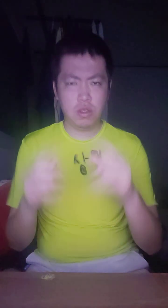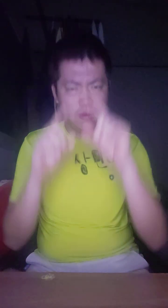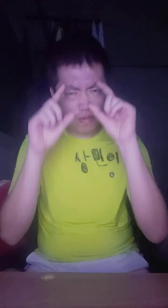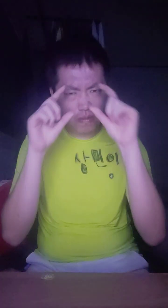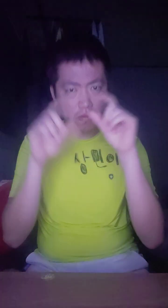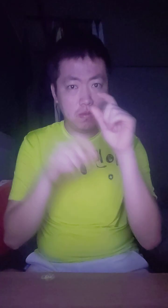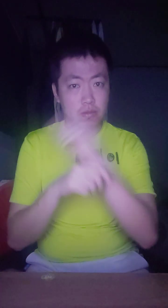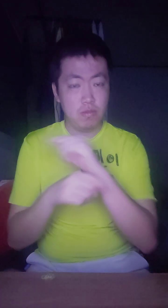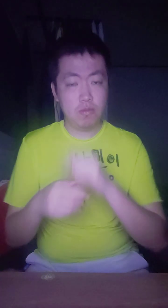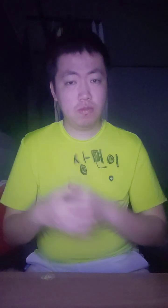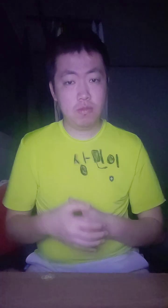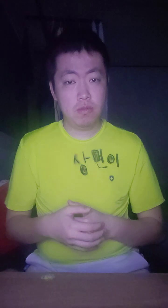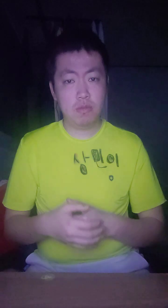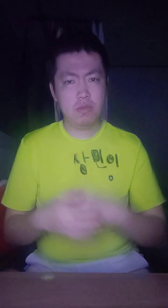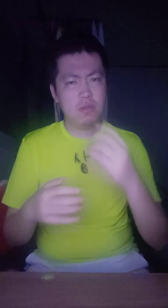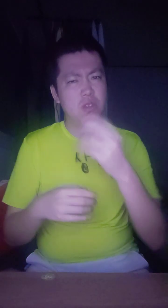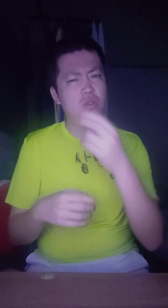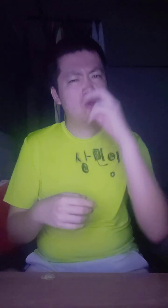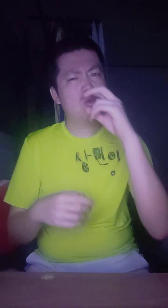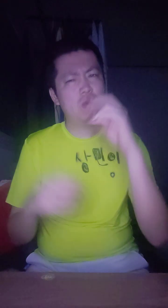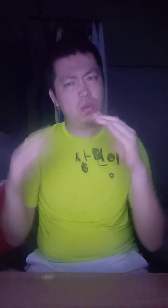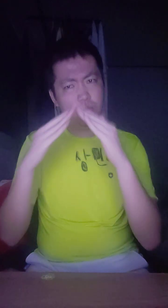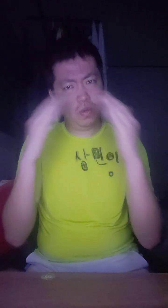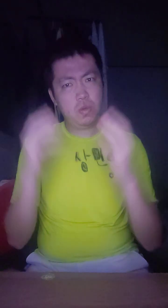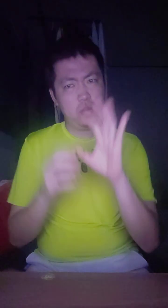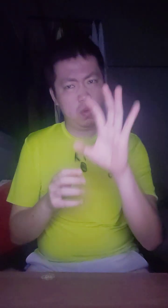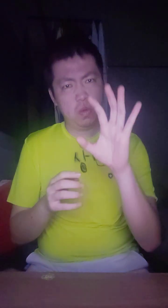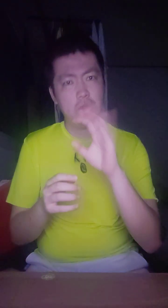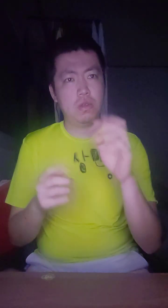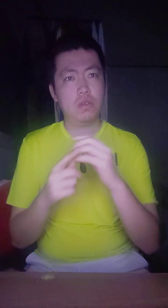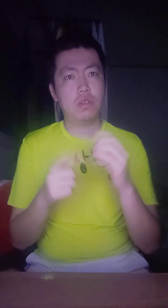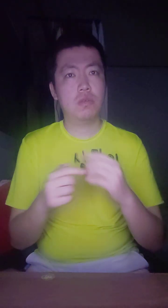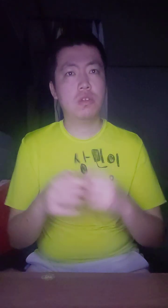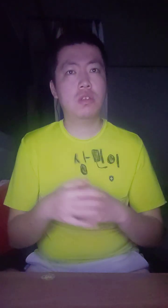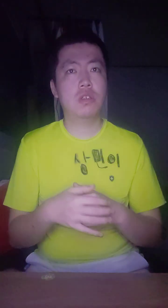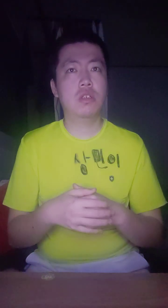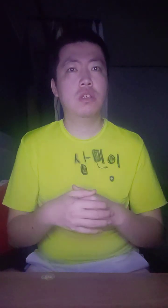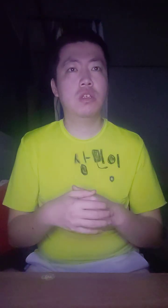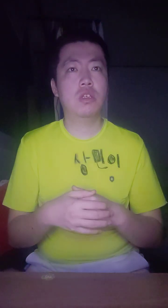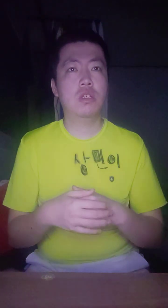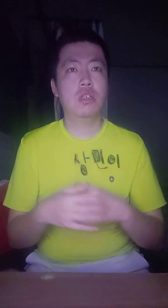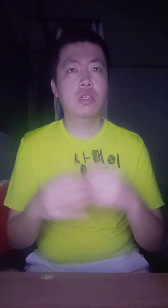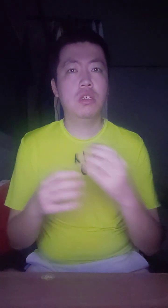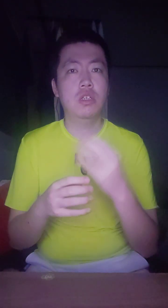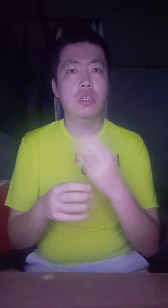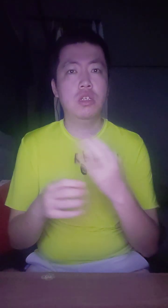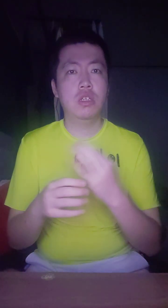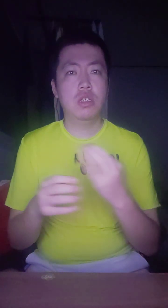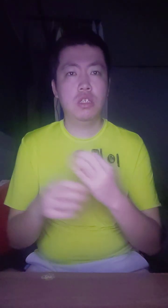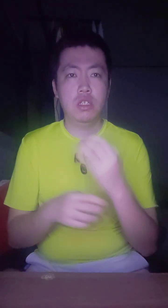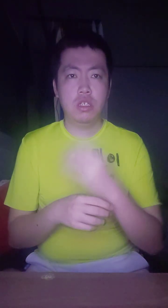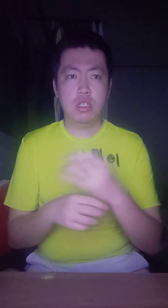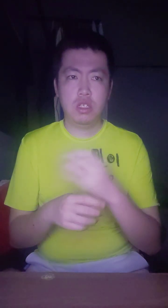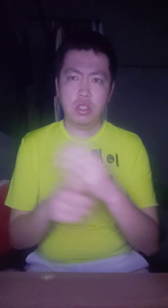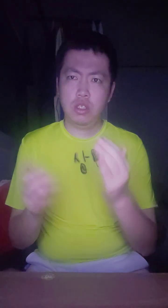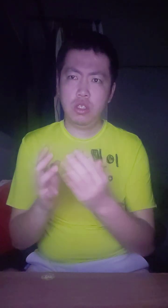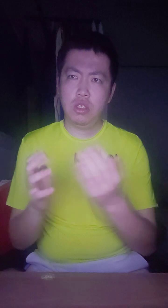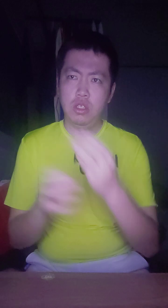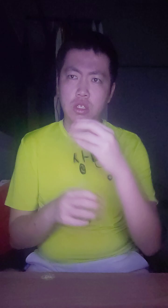촬영했습니다. 술집 화장실도 범행 장소였습니다. 지난 5월부터 3개월간 몰래 촬영한 영상은 60여